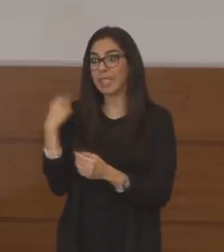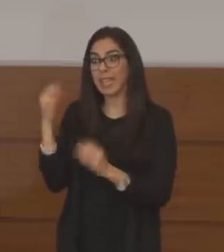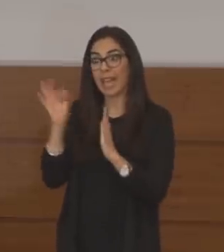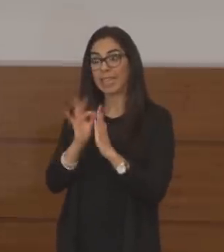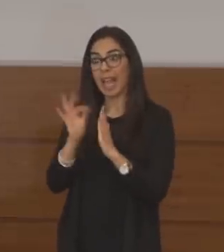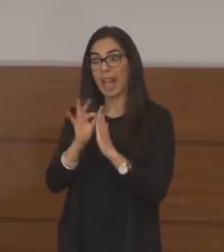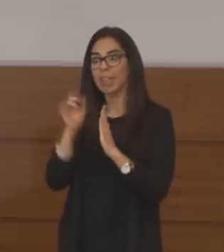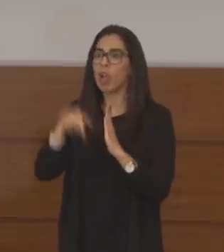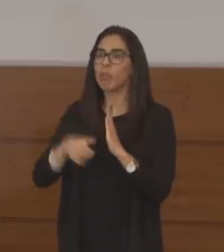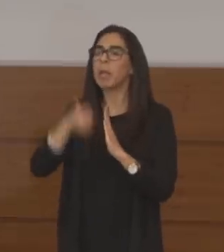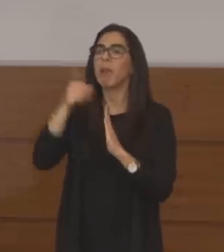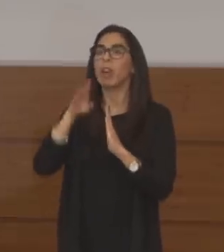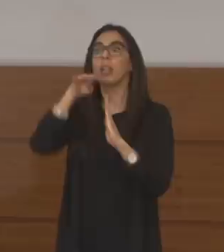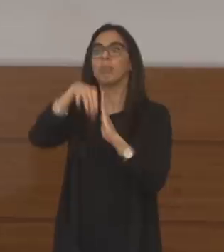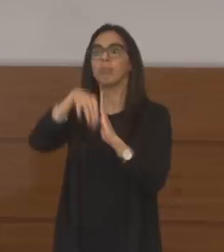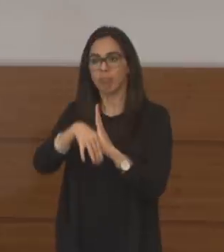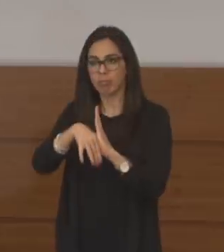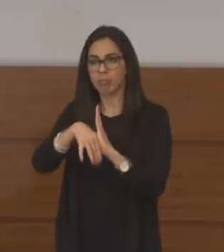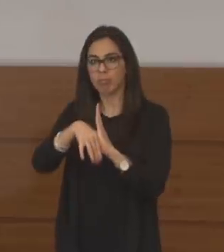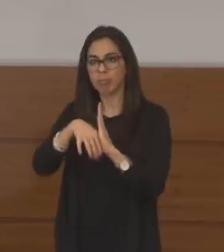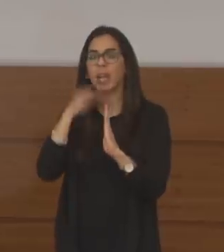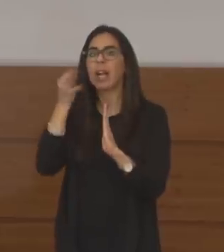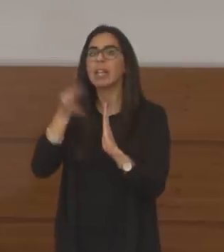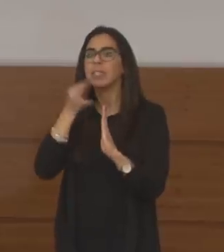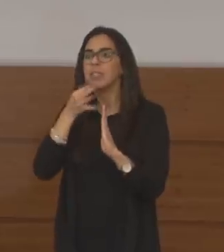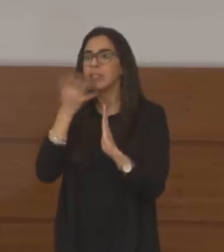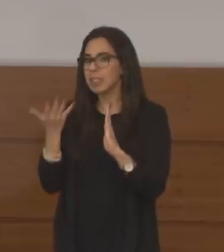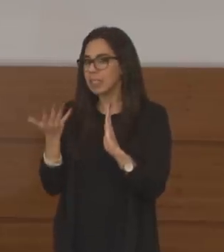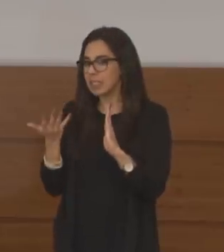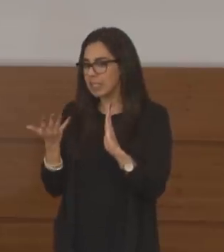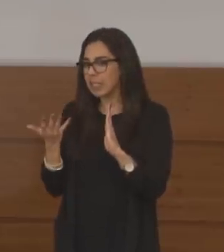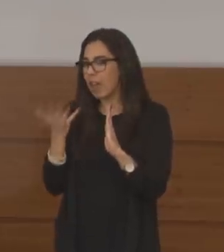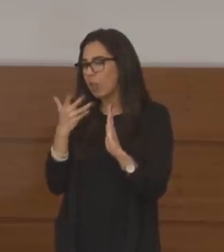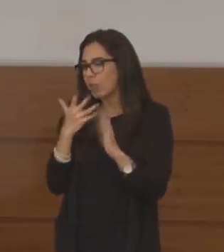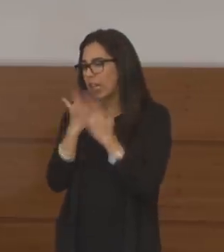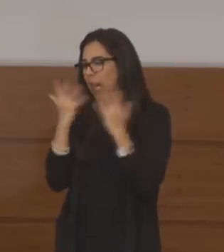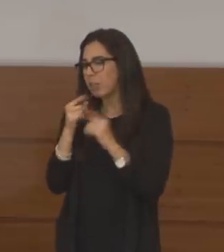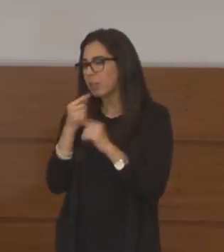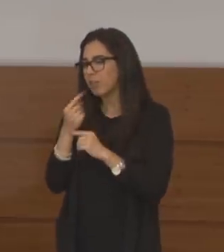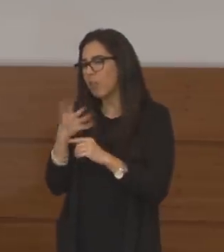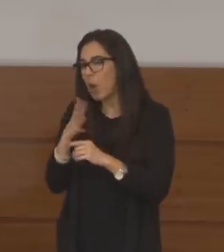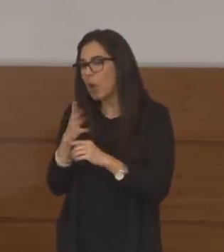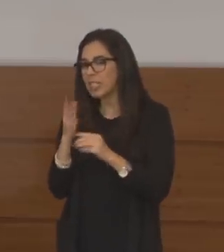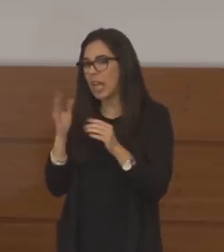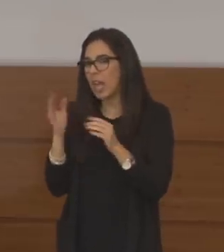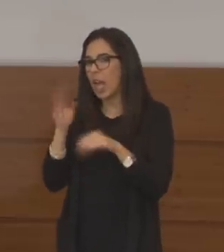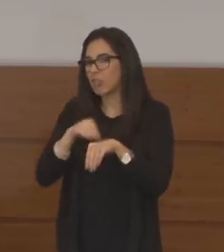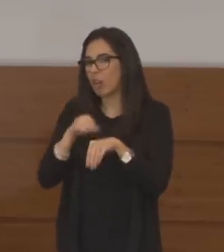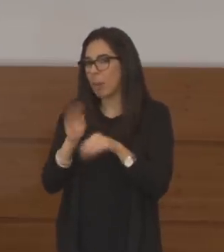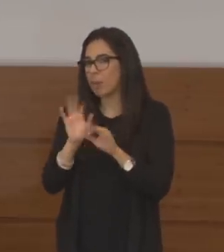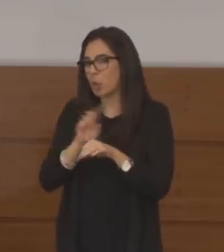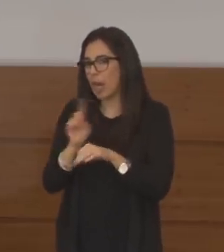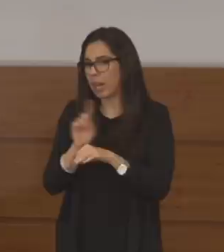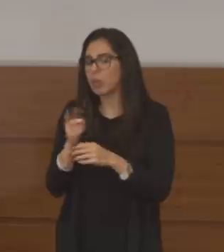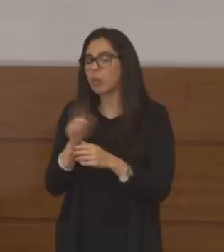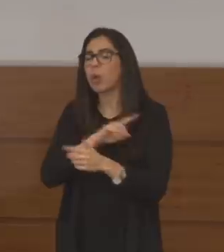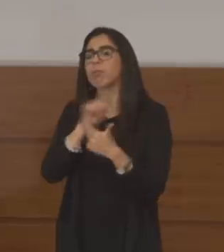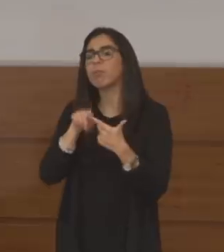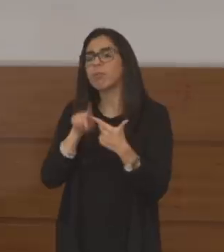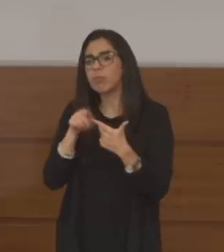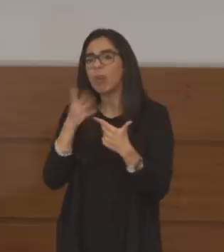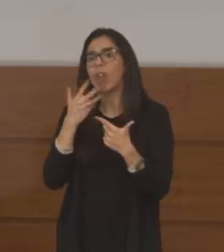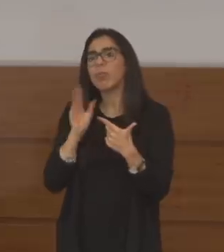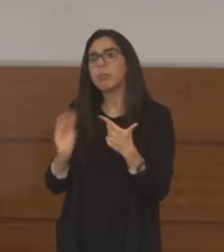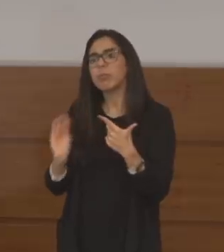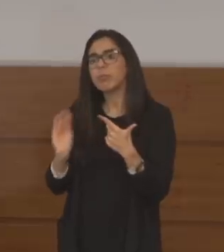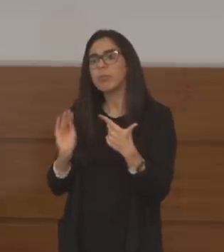calano i dati quindi evidentemente non sono arrivati volevo un chiarimento su questo l'altra cosa che volevo chiedere se avete dei dati relativi